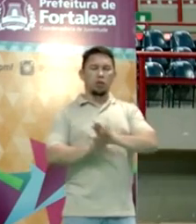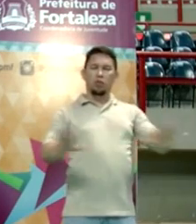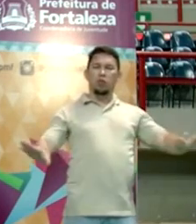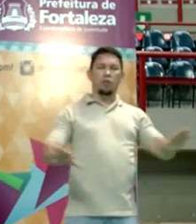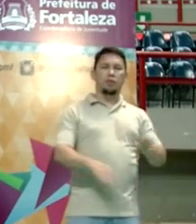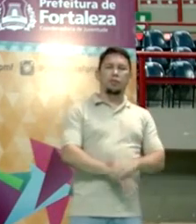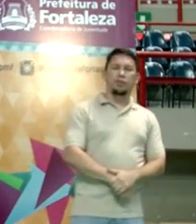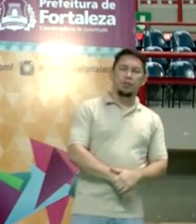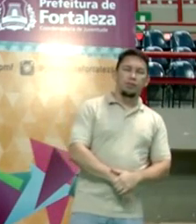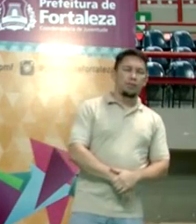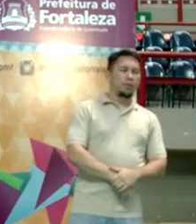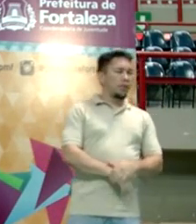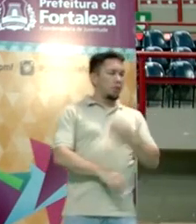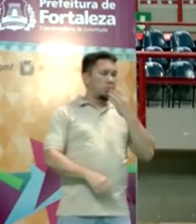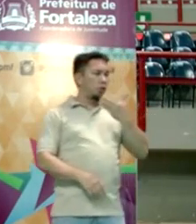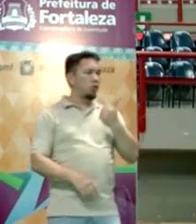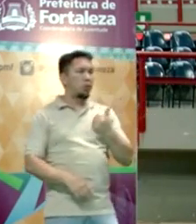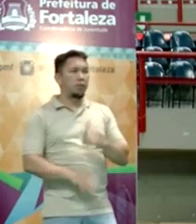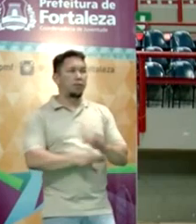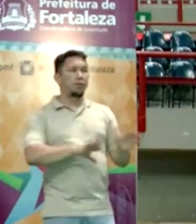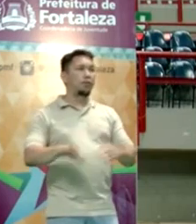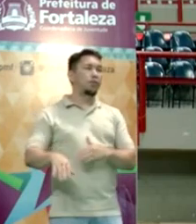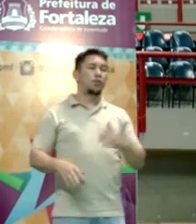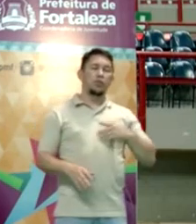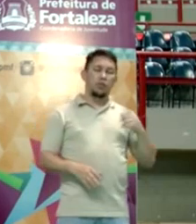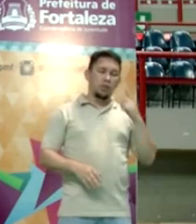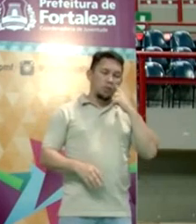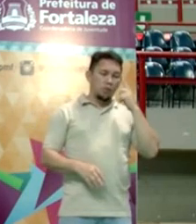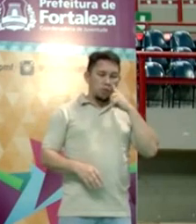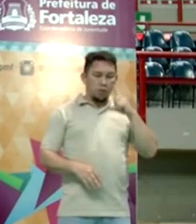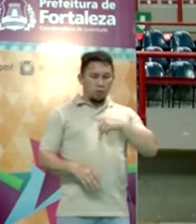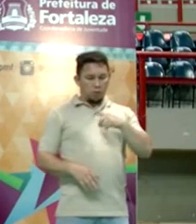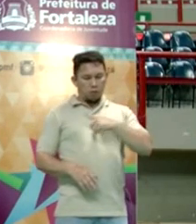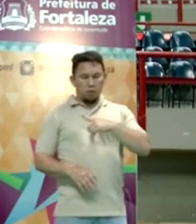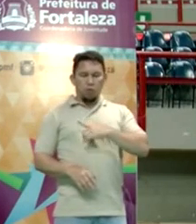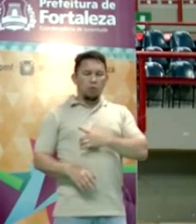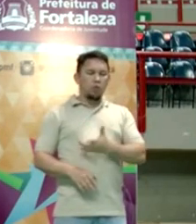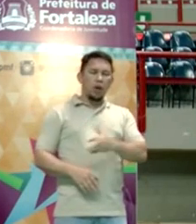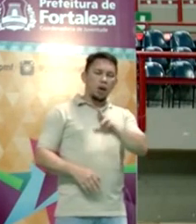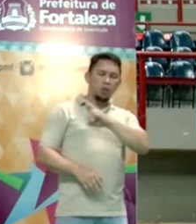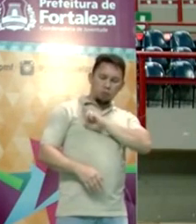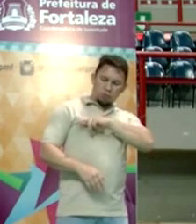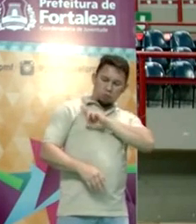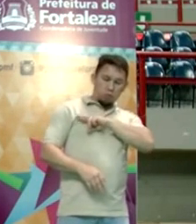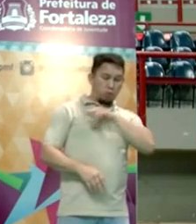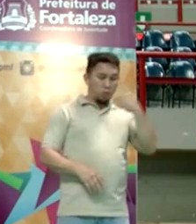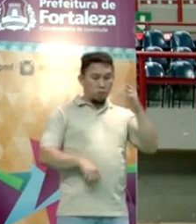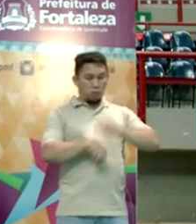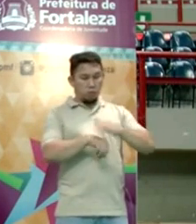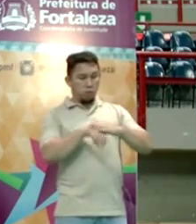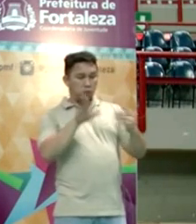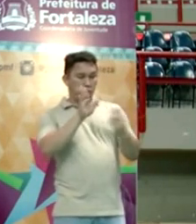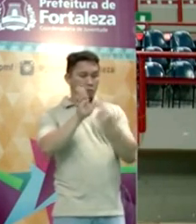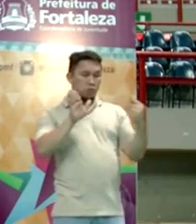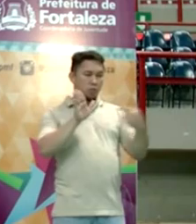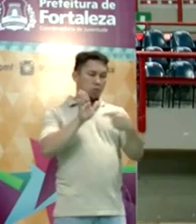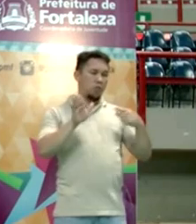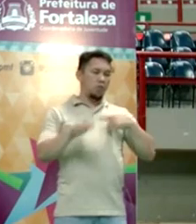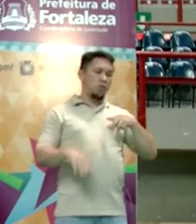gente. Muito bom. No romance Grande Sertão Veredas, o protagonista, o nome